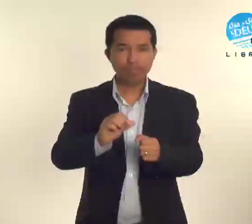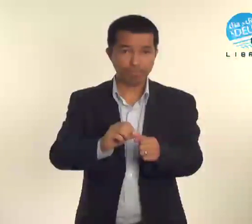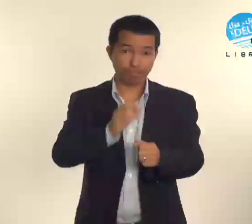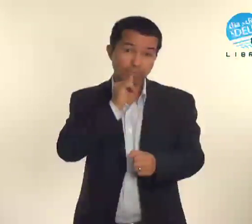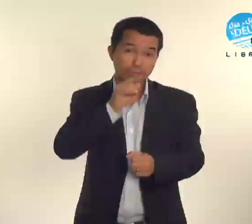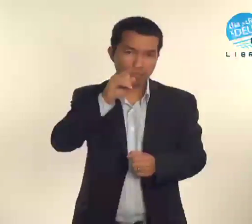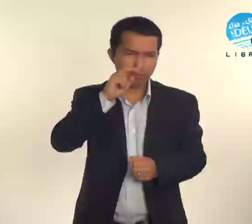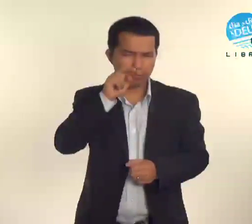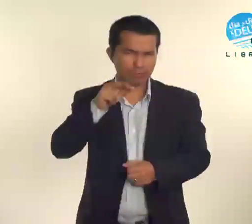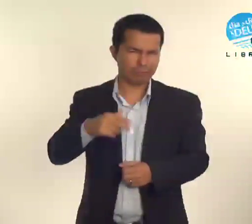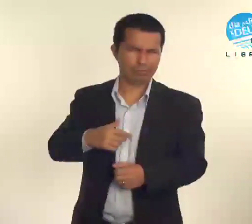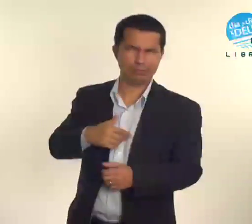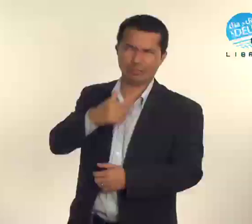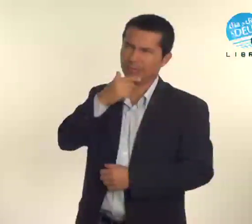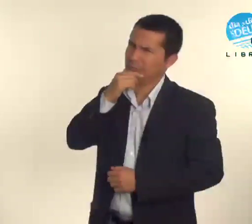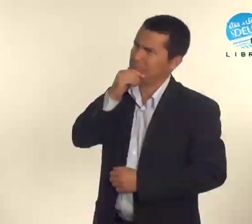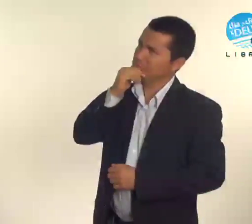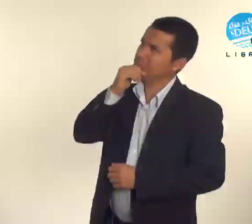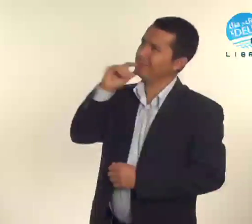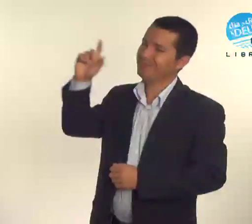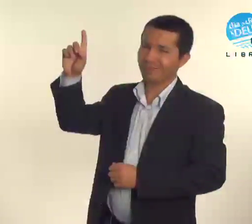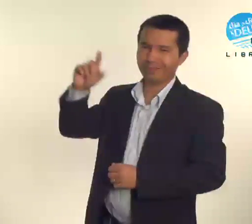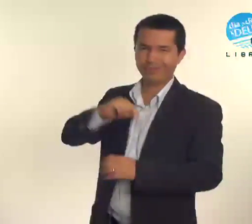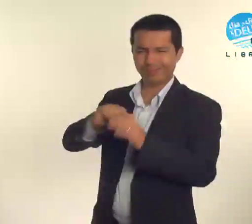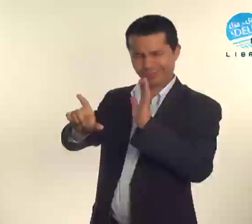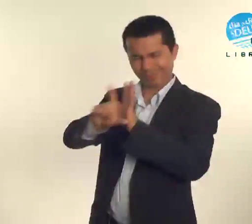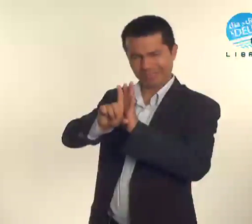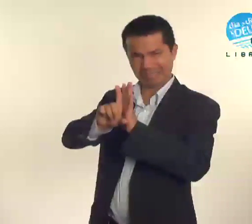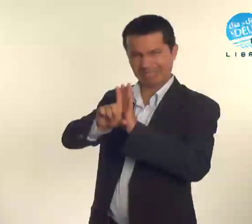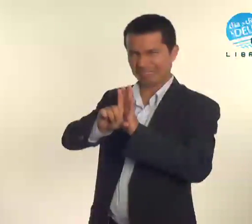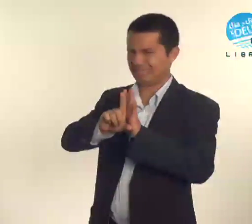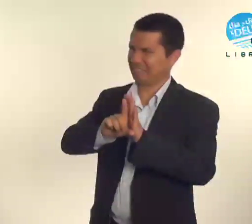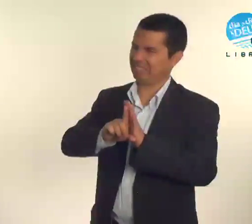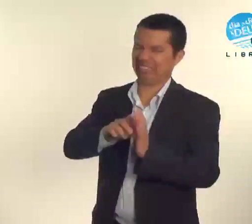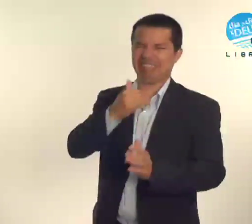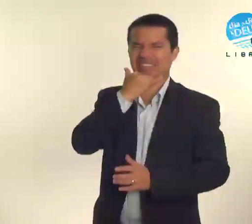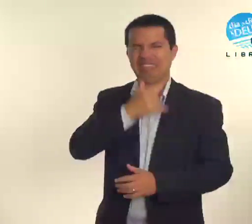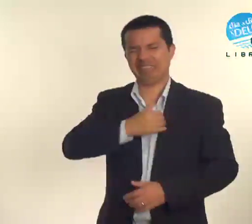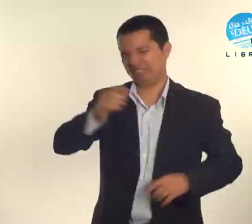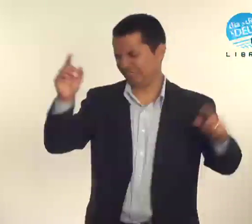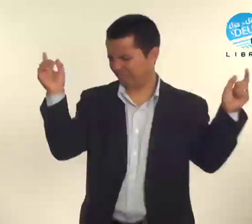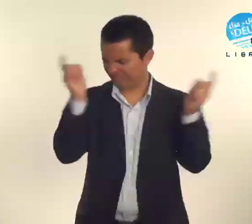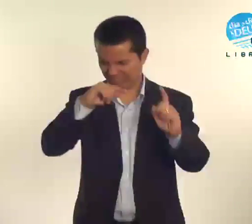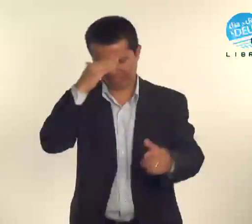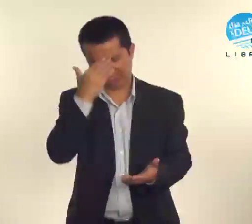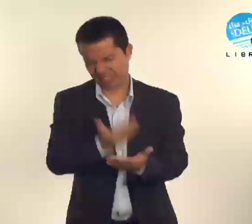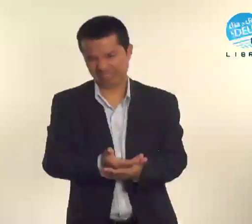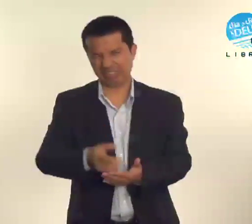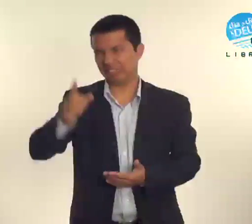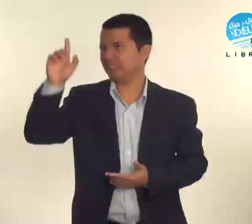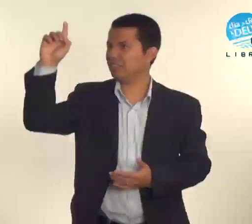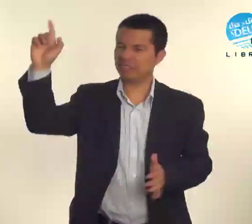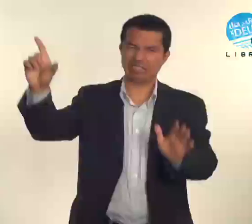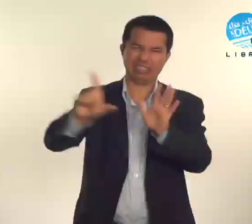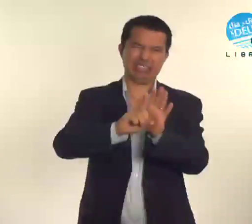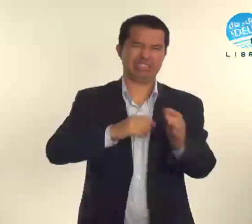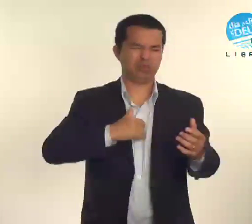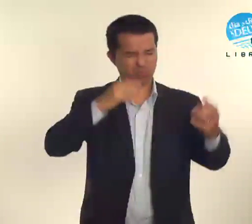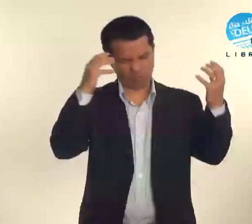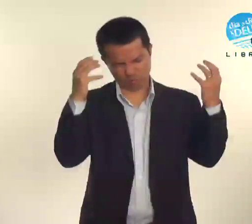não acredito nessa lei de Deus. Essa lei de Deus eu não creio. Essa lei de Deus eu